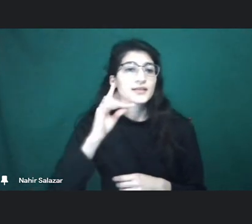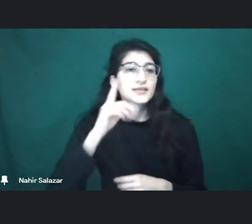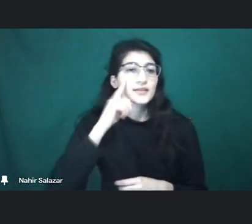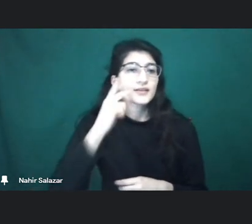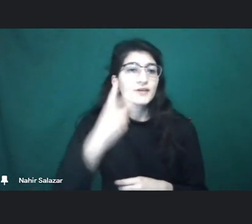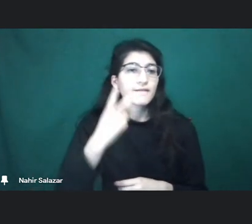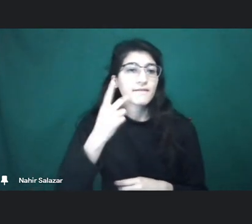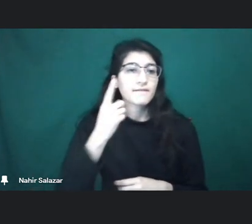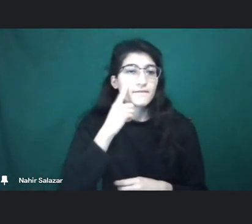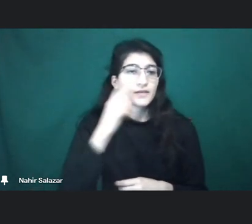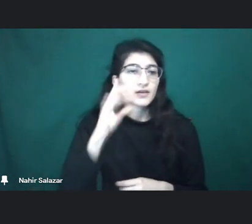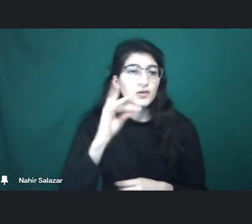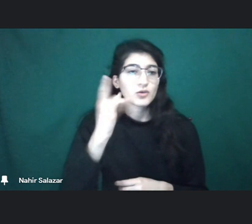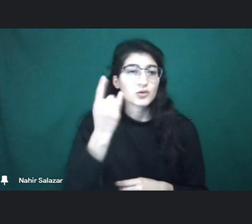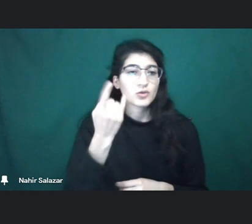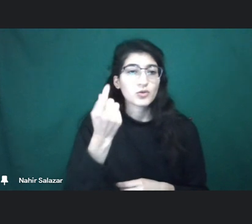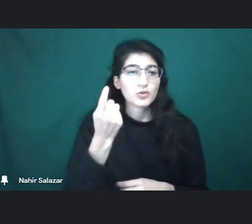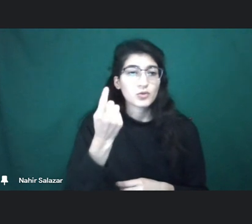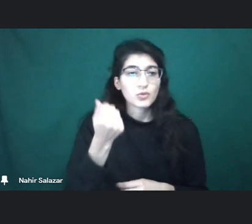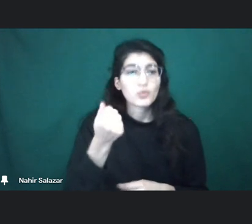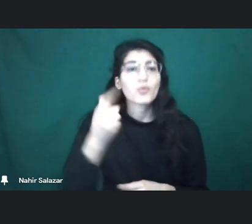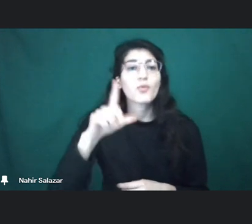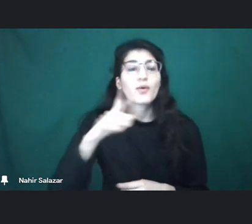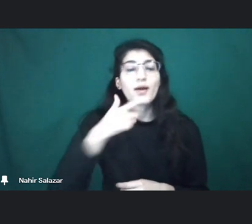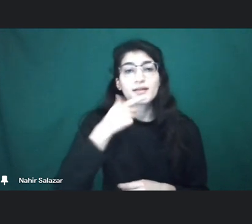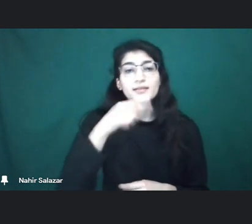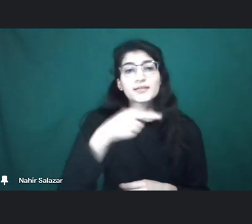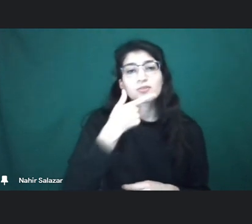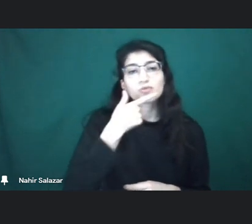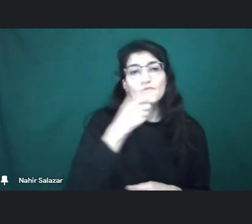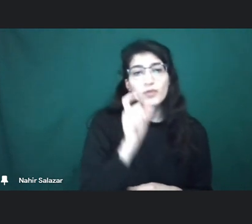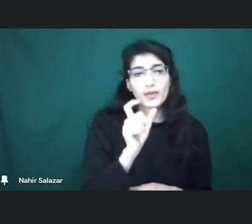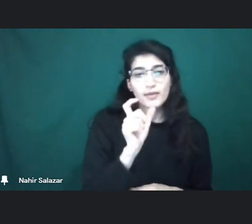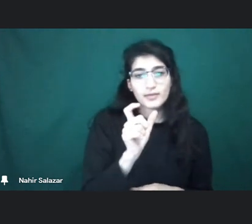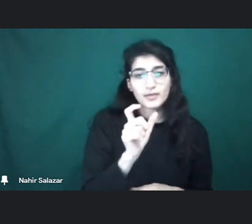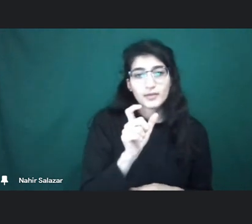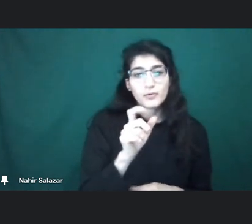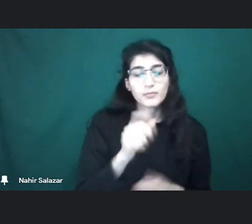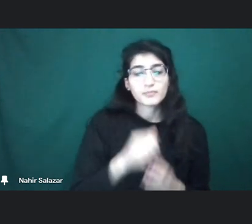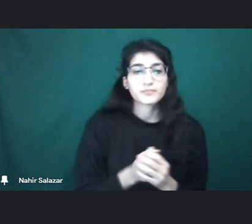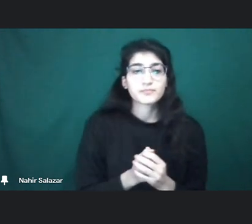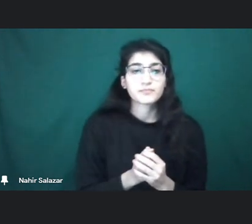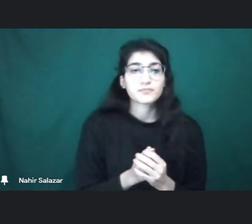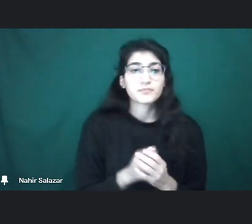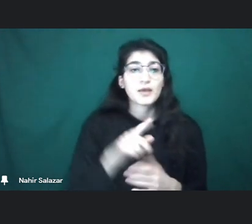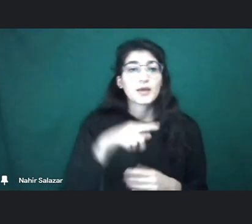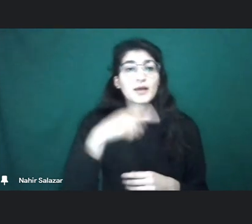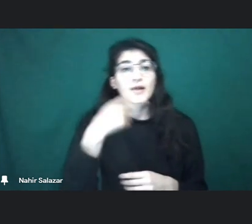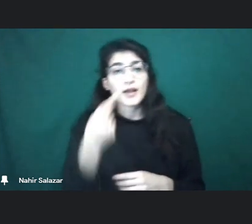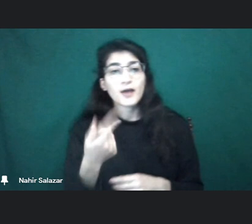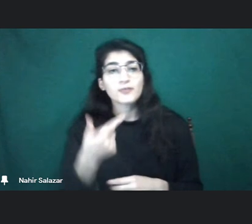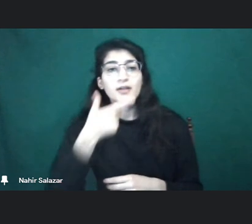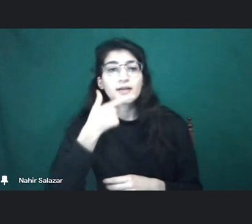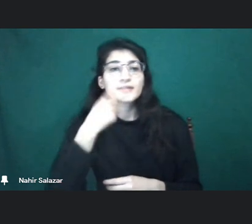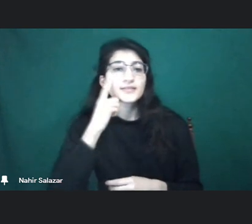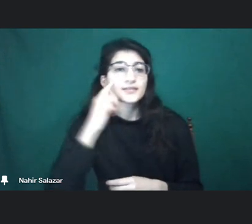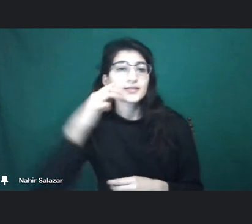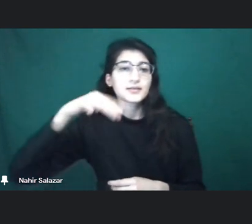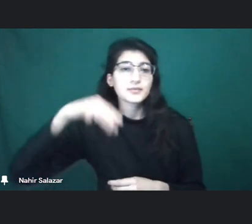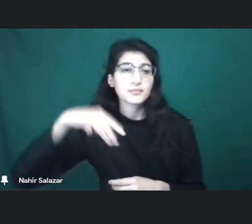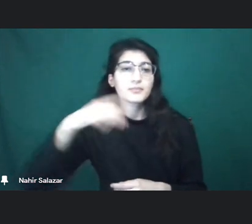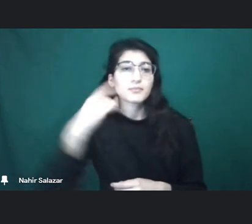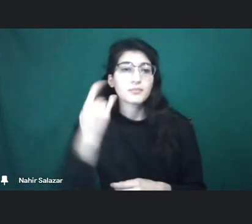sustantivo. Simultaneously. Es un adverbio. Bien. ¿Tiene sufijos? Sí,